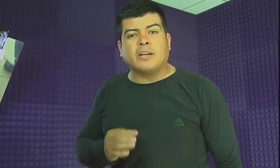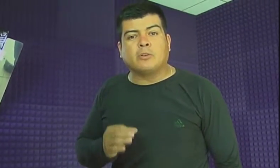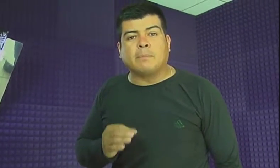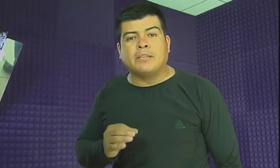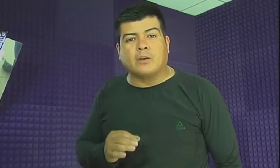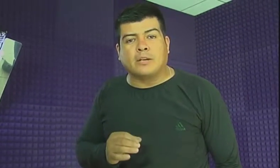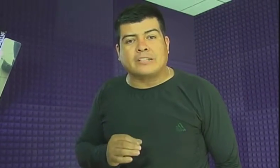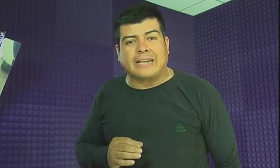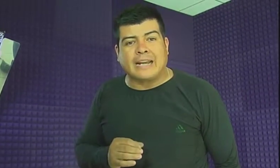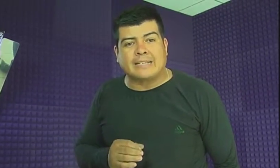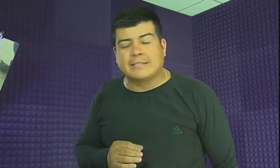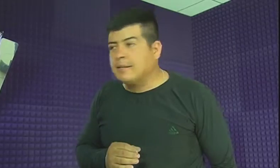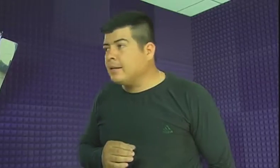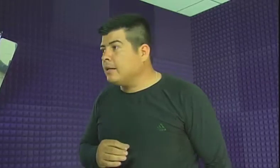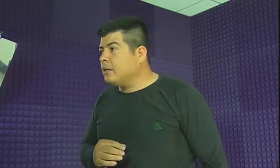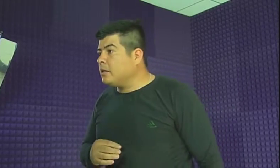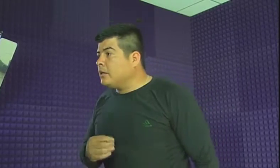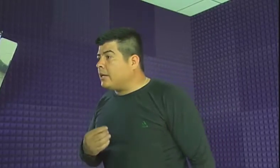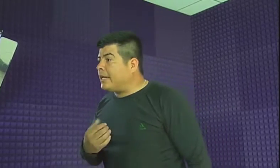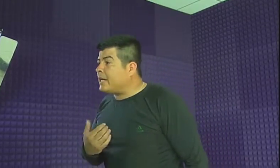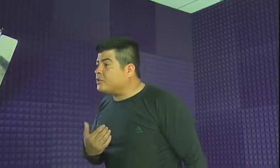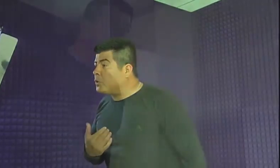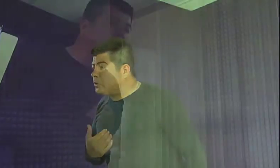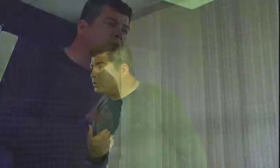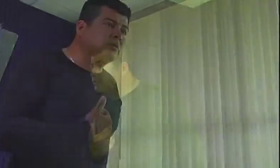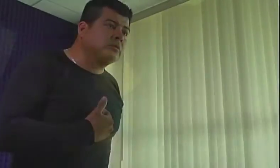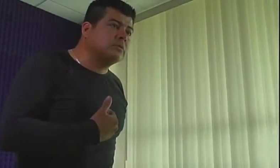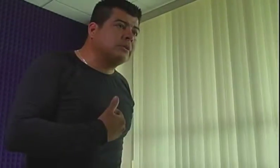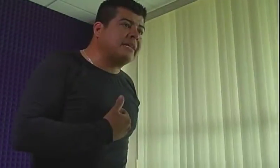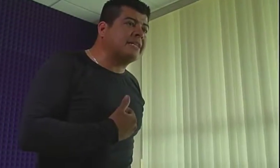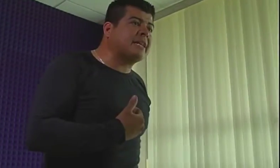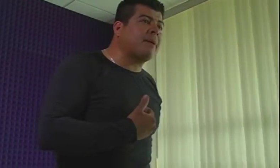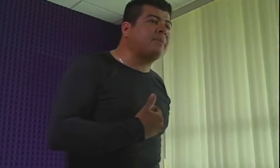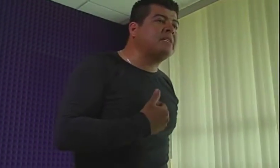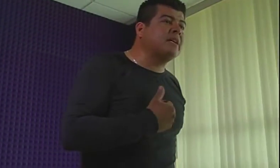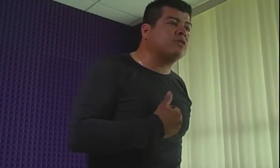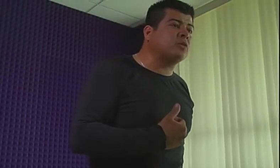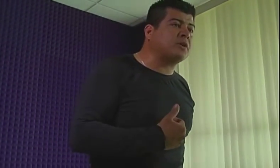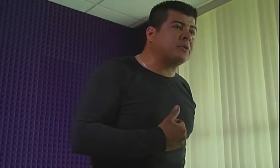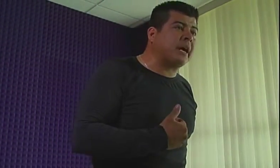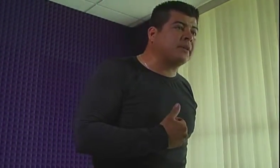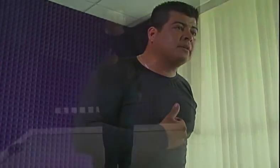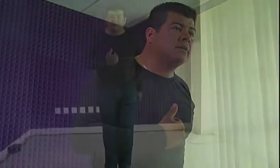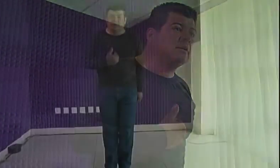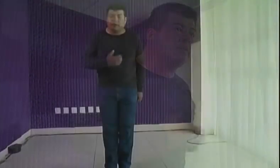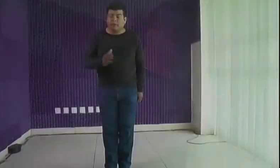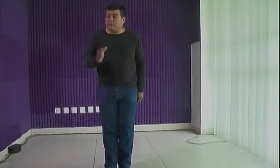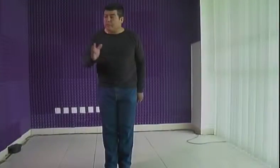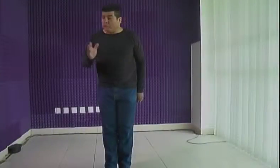te pidió que lo sanaras, era yo quien estaba pidiendo tu ayuda. Y tú